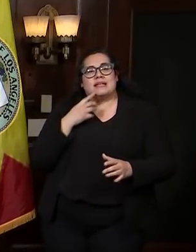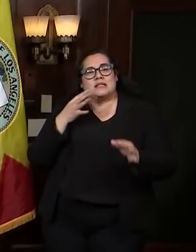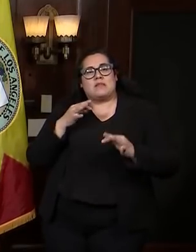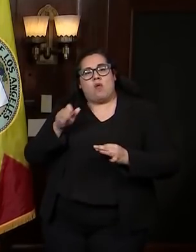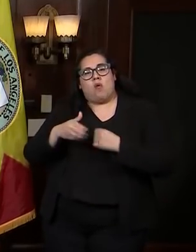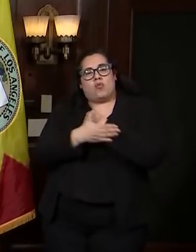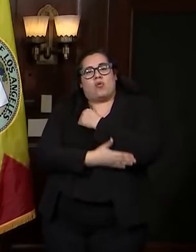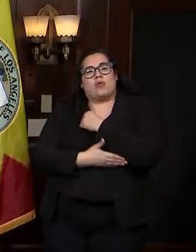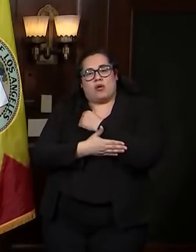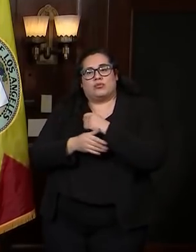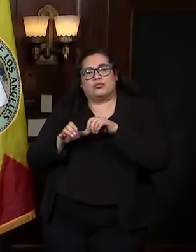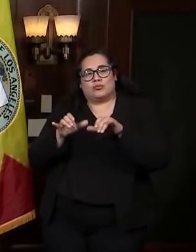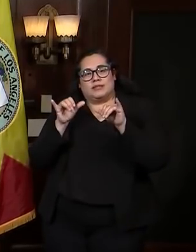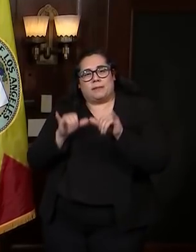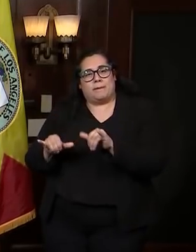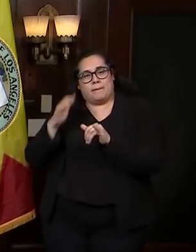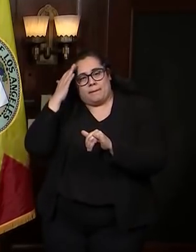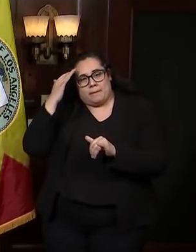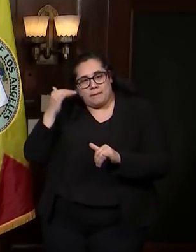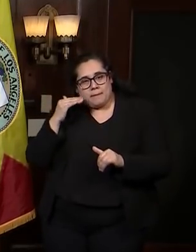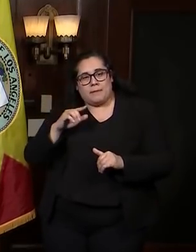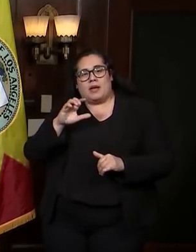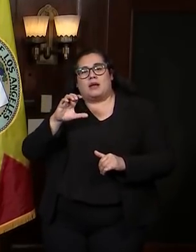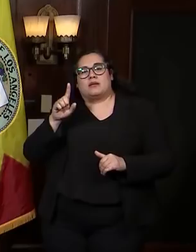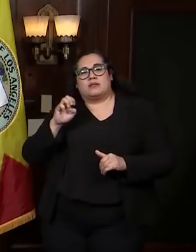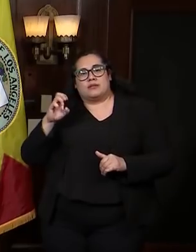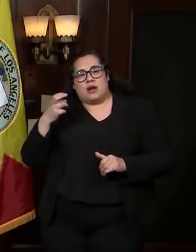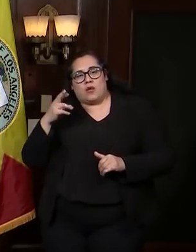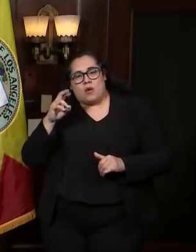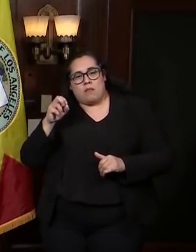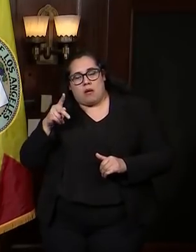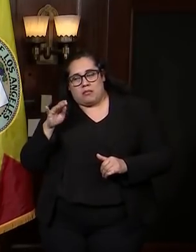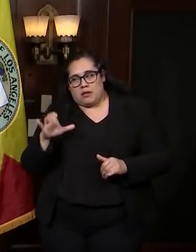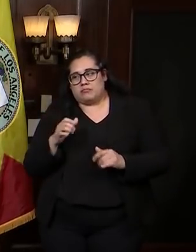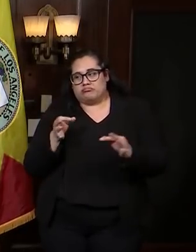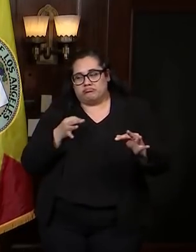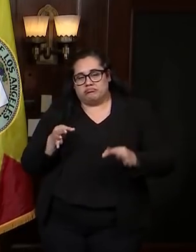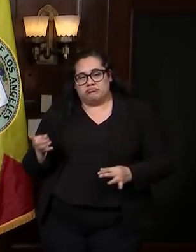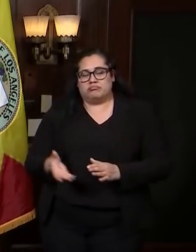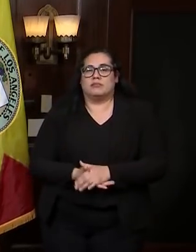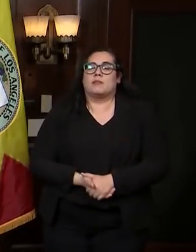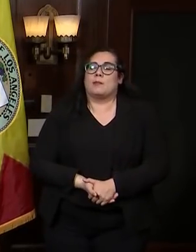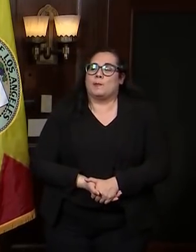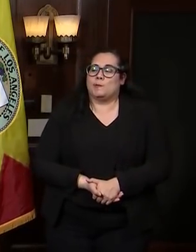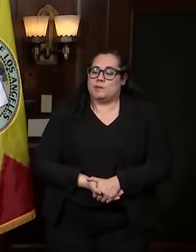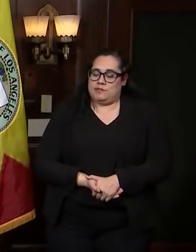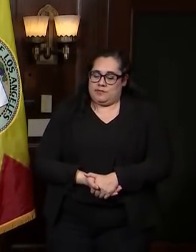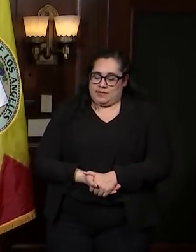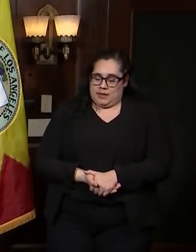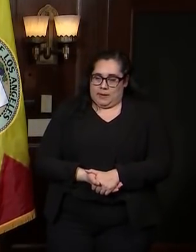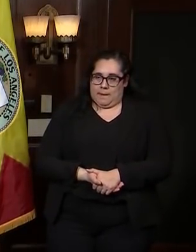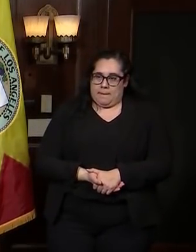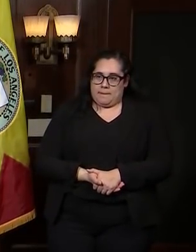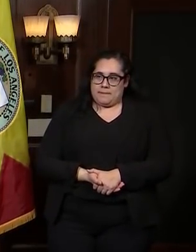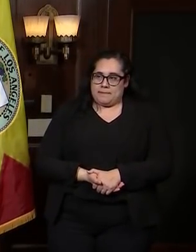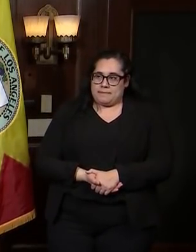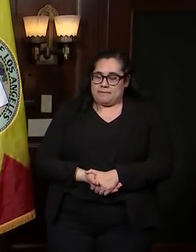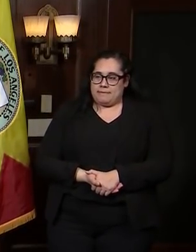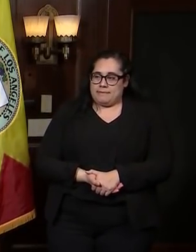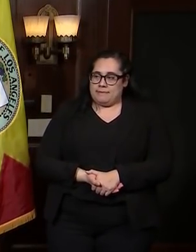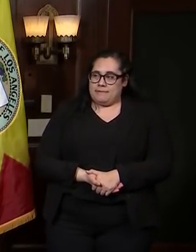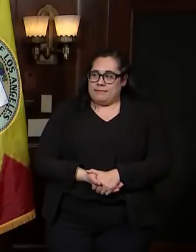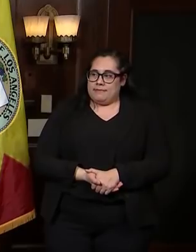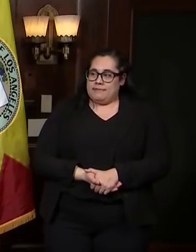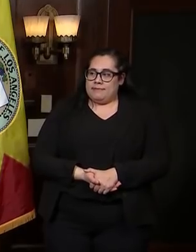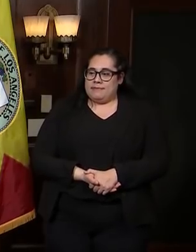alcalde Garcetti, en Corea, en la República Checa es obligatorio, así que ahí está. Si sale usted en público tiene que usar mascarilla o algún tipo